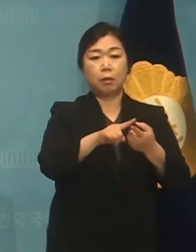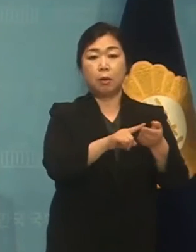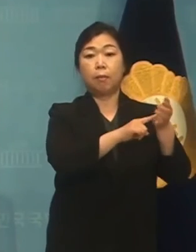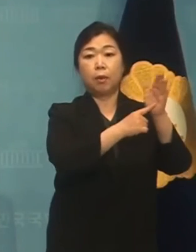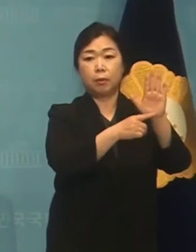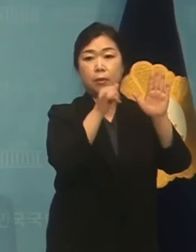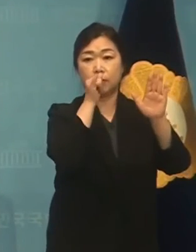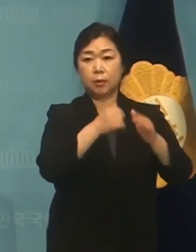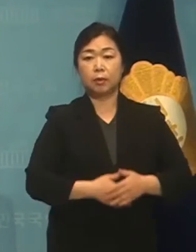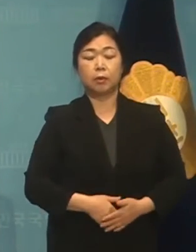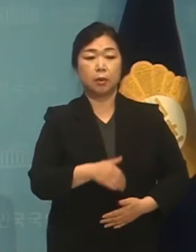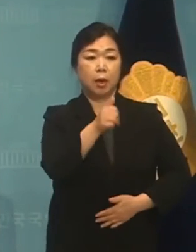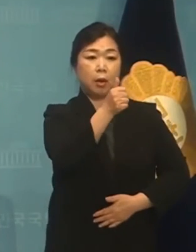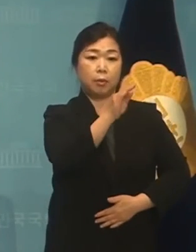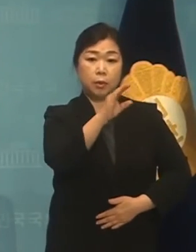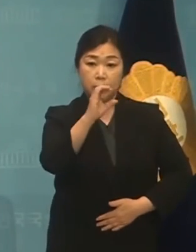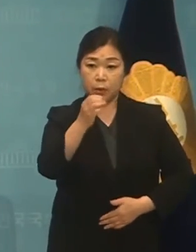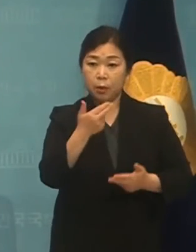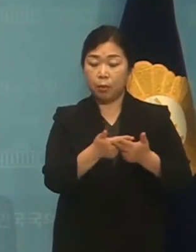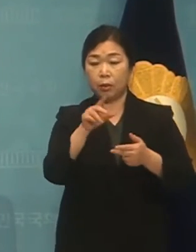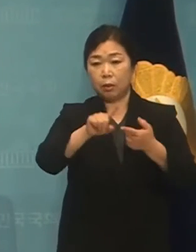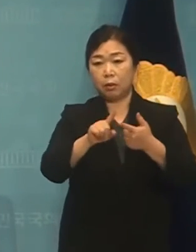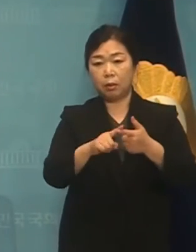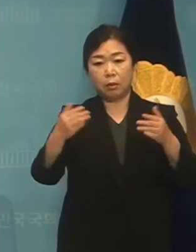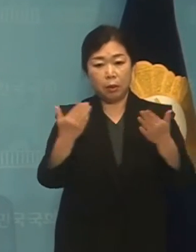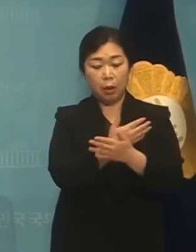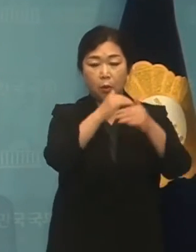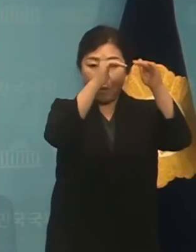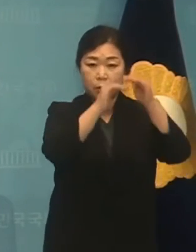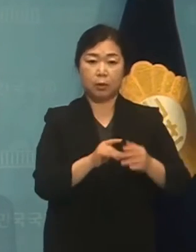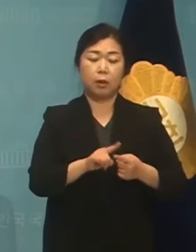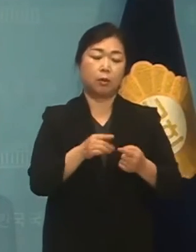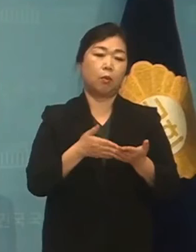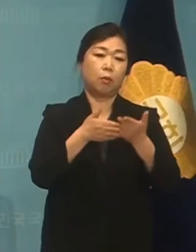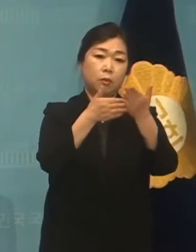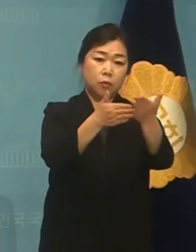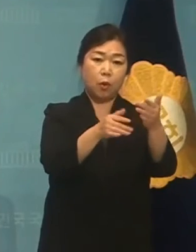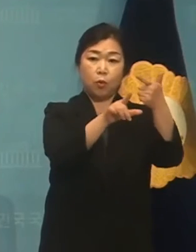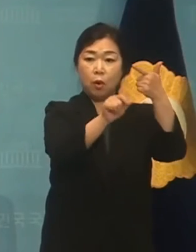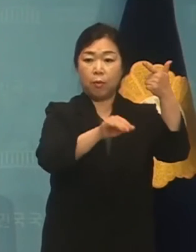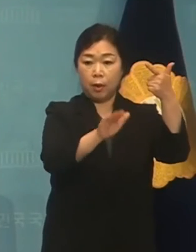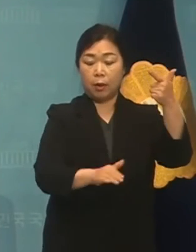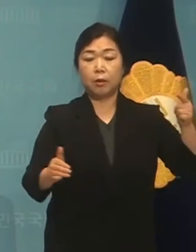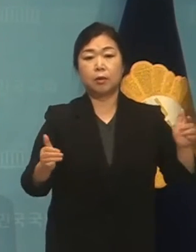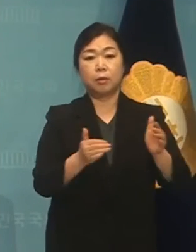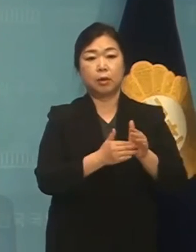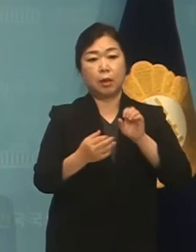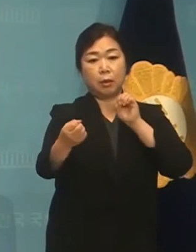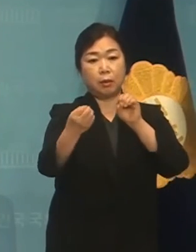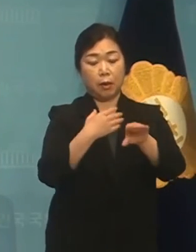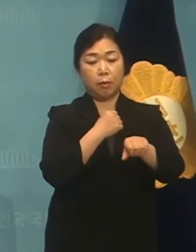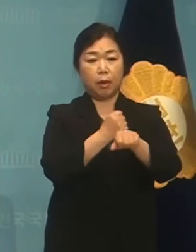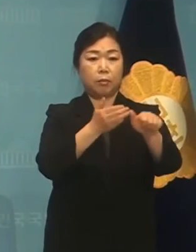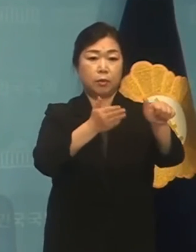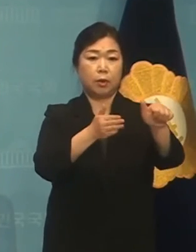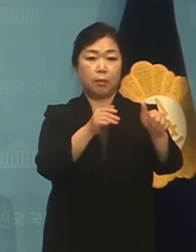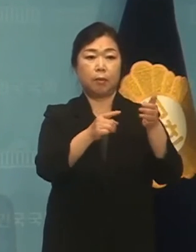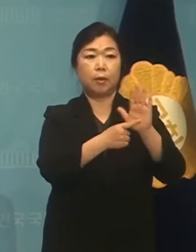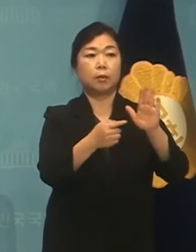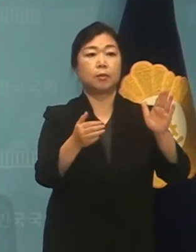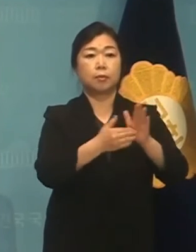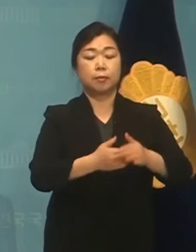발표했습니다. ABC 협회에 대한 개혁 과제들을 권고하고 6월 말까지 회신을 요청했습니다.